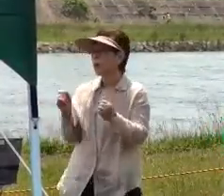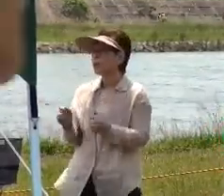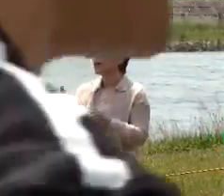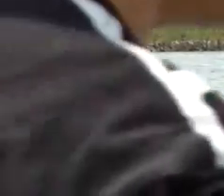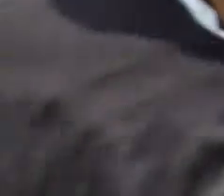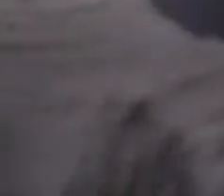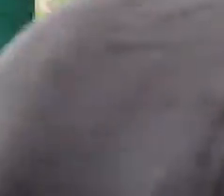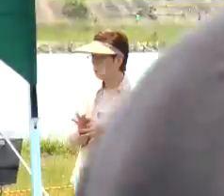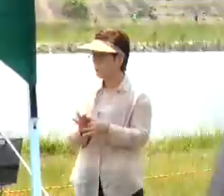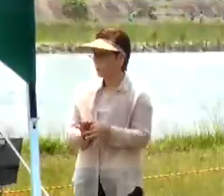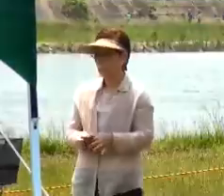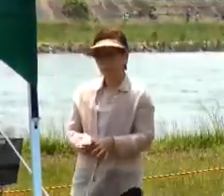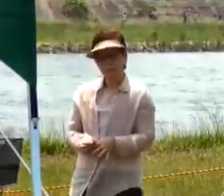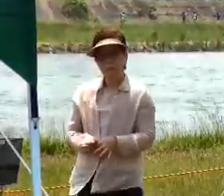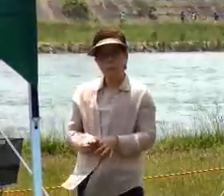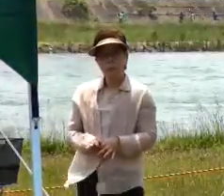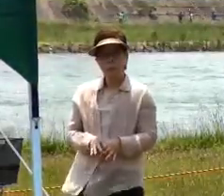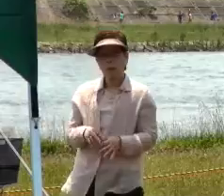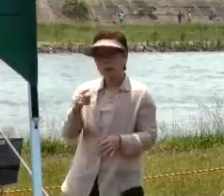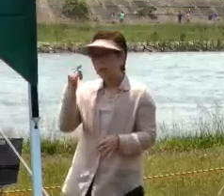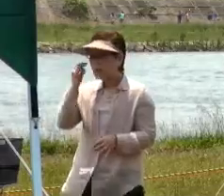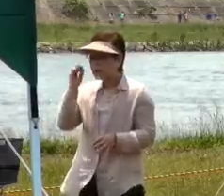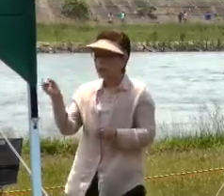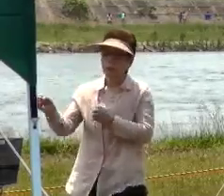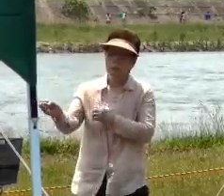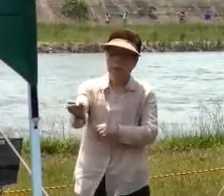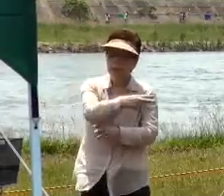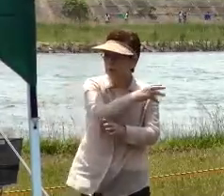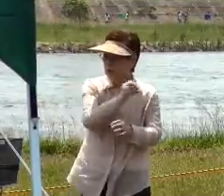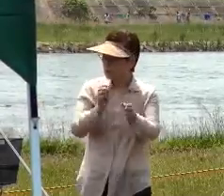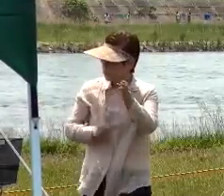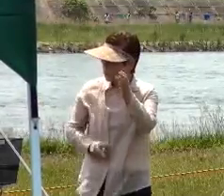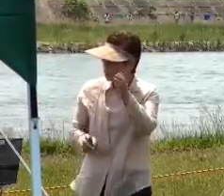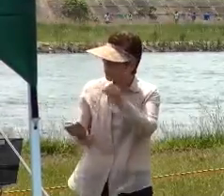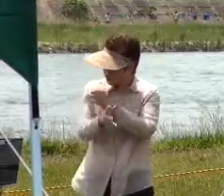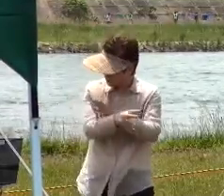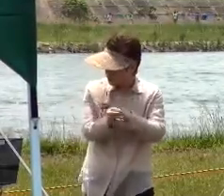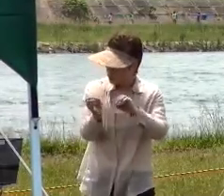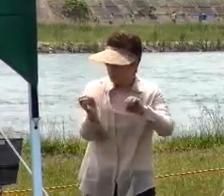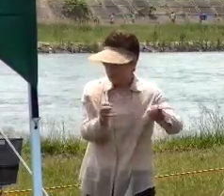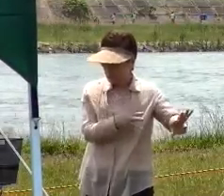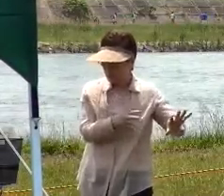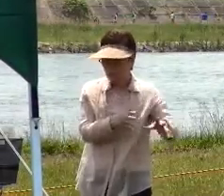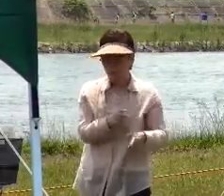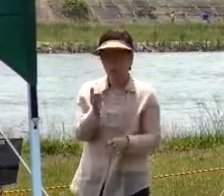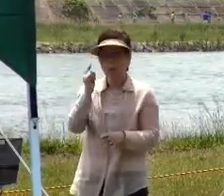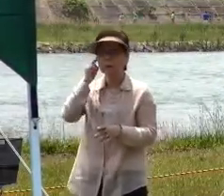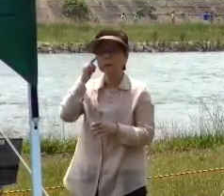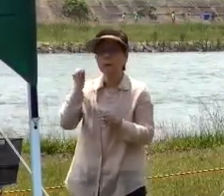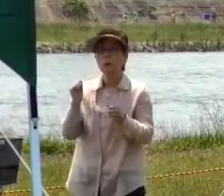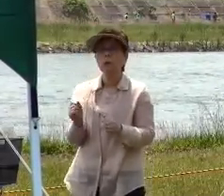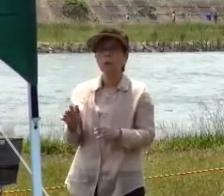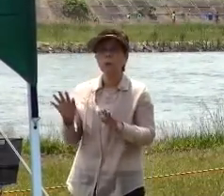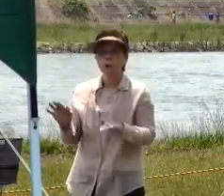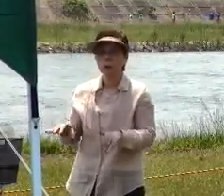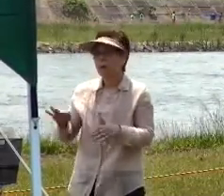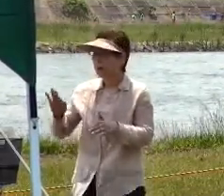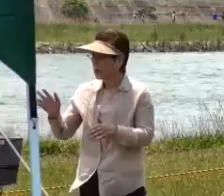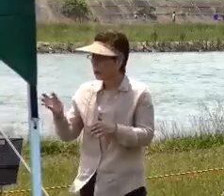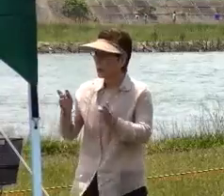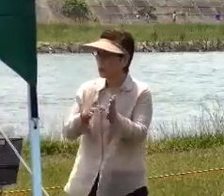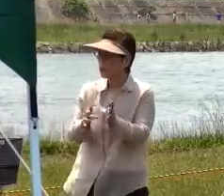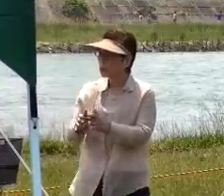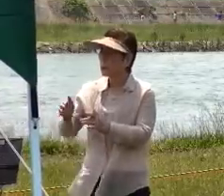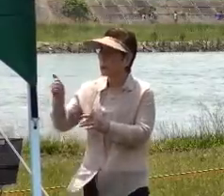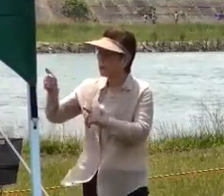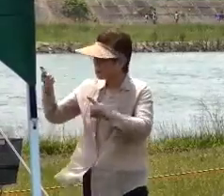。見捨てられるべき人々だと彼らは感じていたので、イエス様はそう